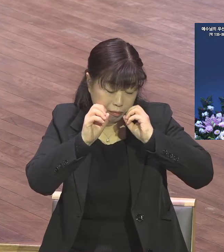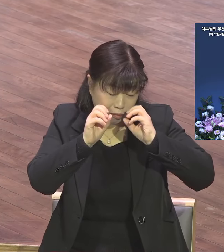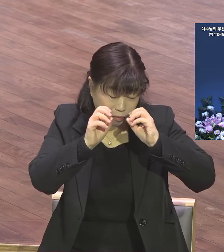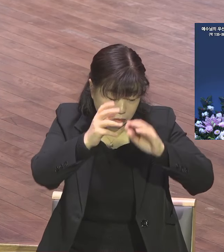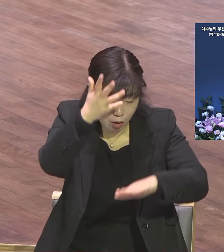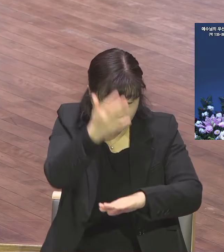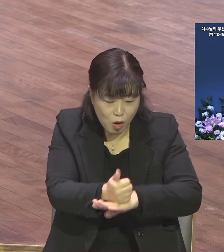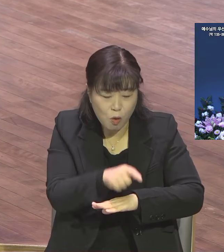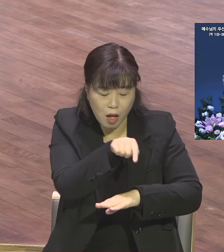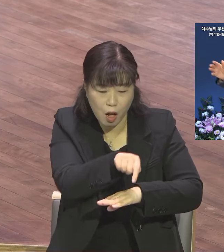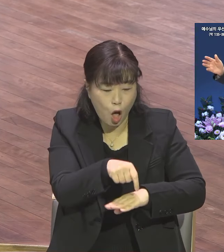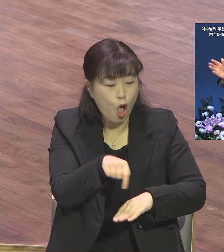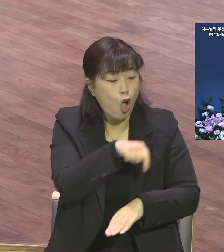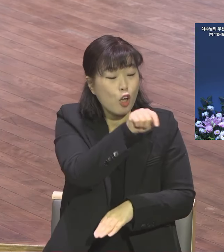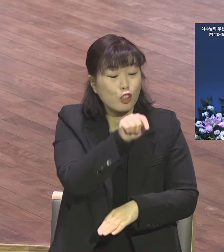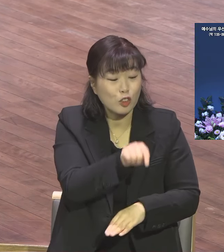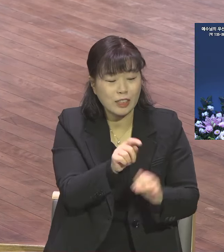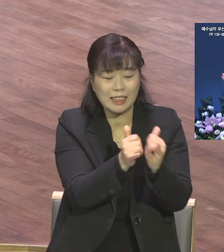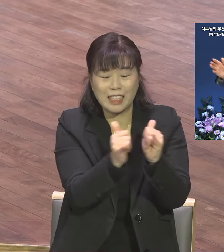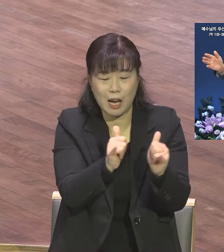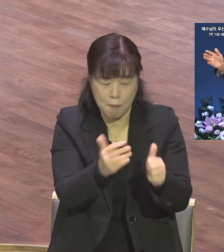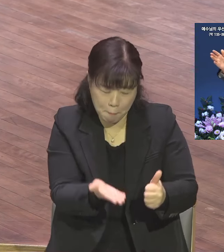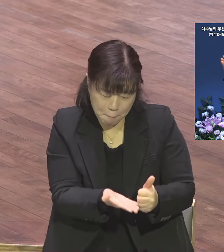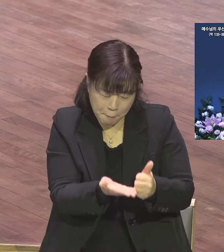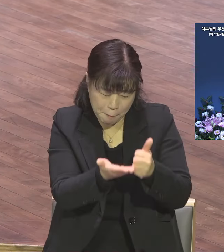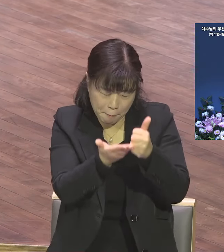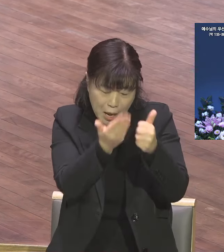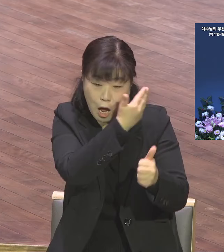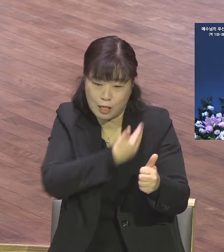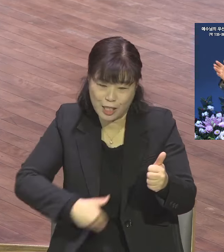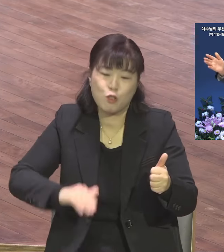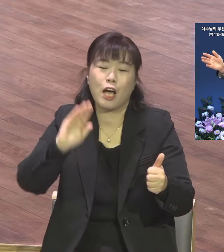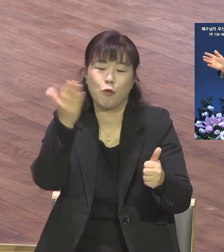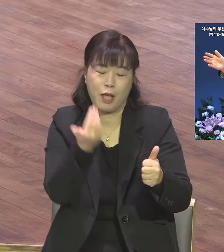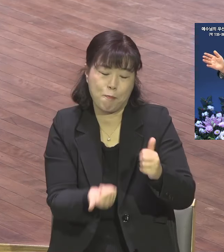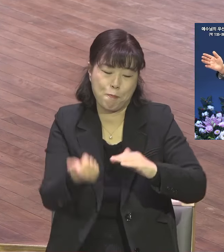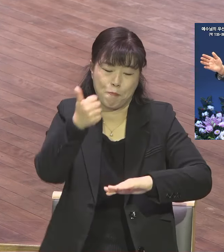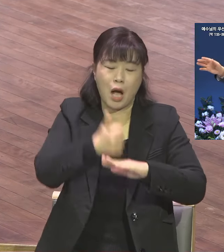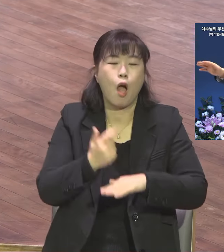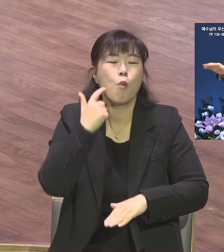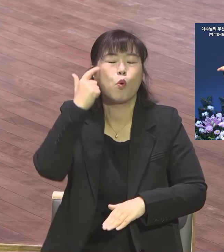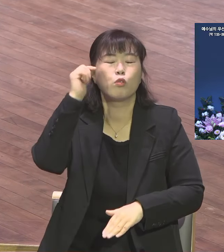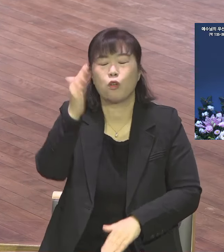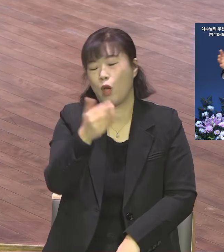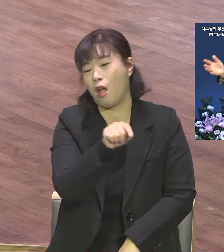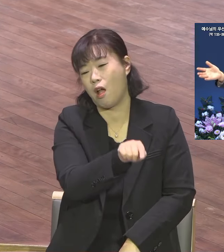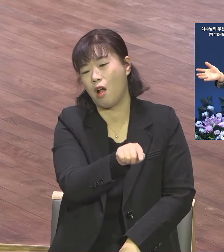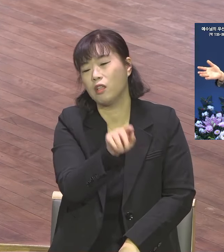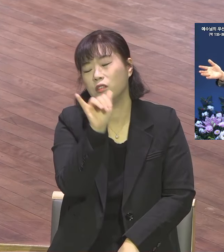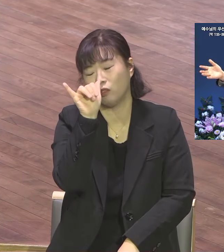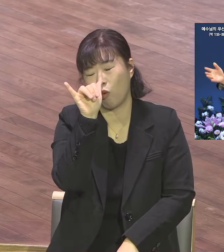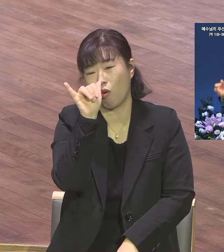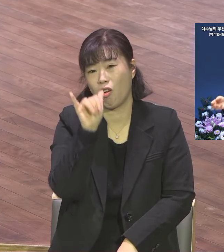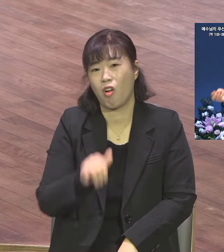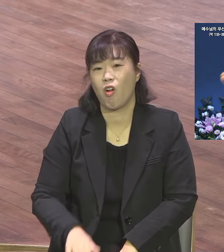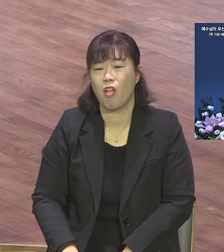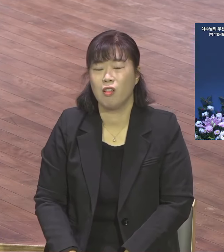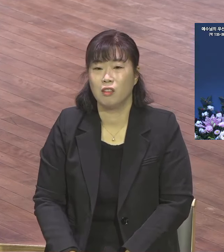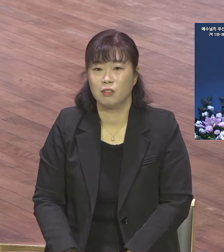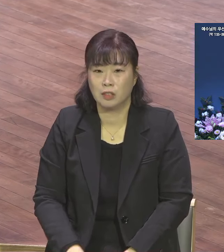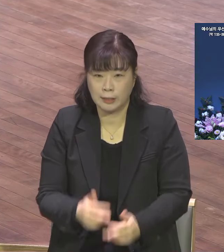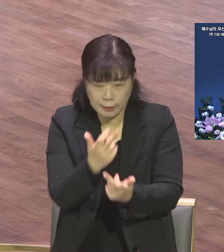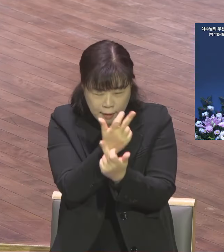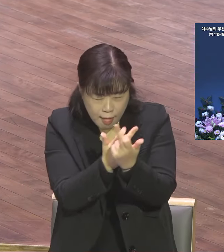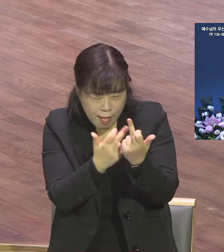그런데 놀라운 사실은 그 정글에 10시간씩 걸어서 들어가야 되는 그 정글에 사는 분들이